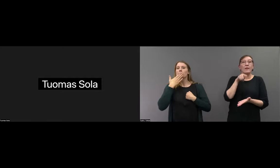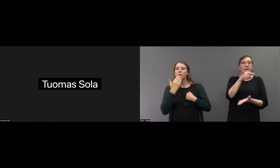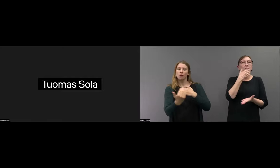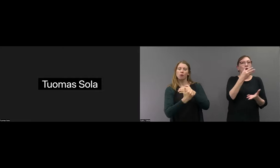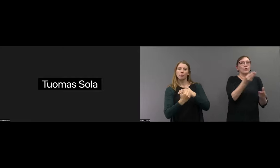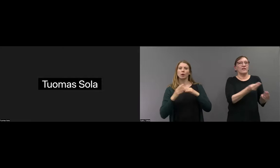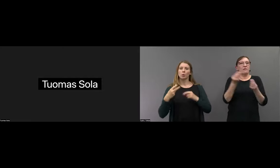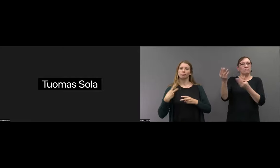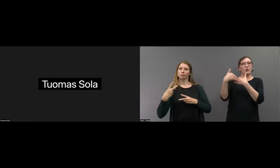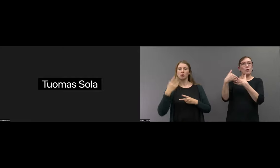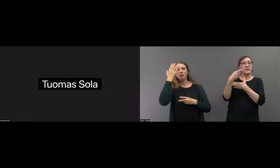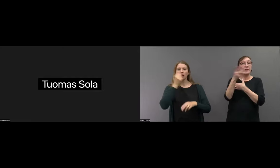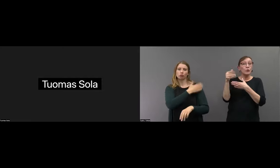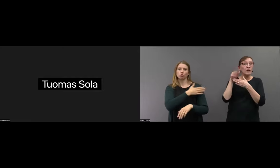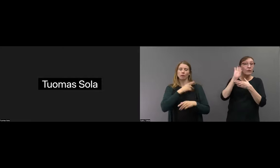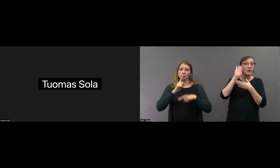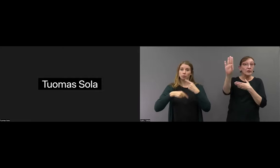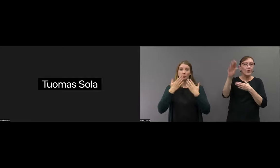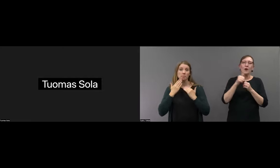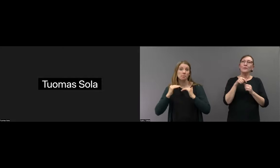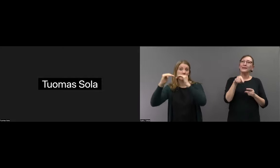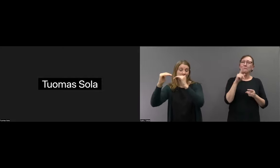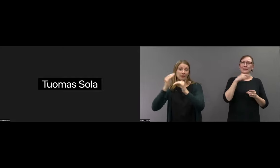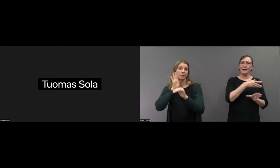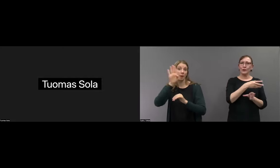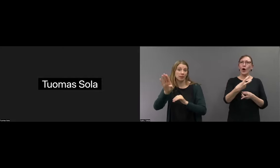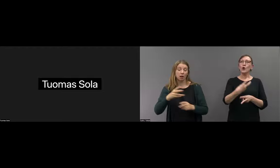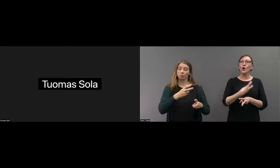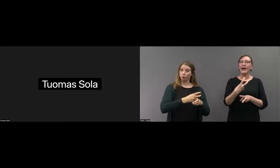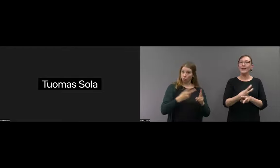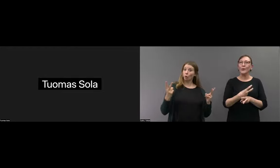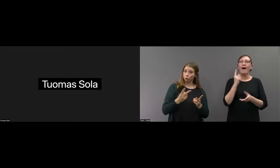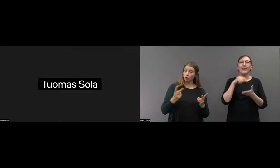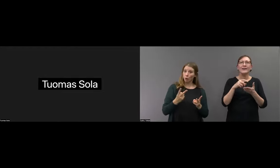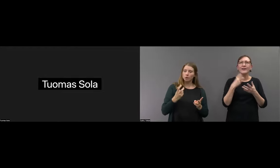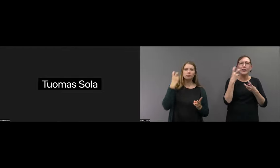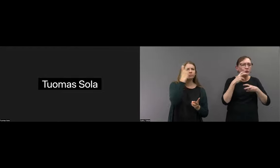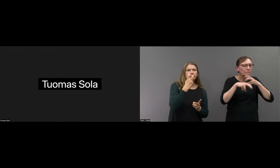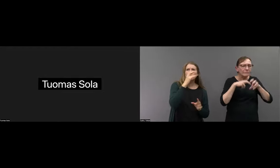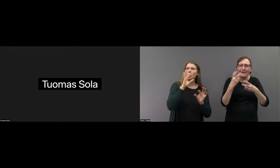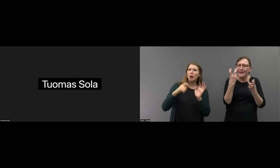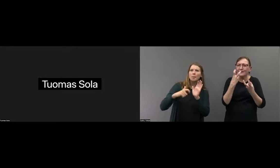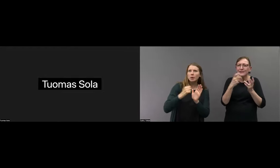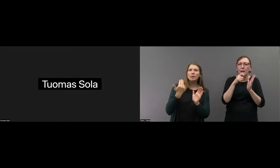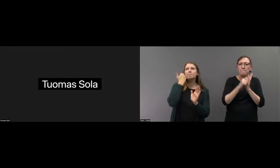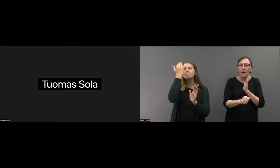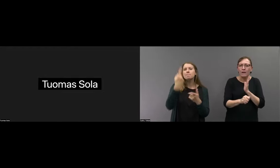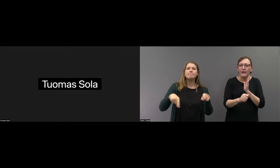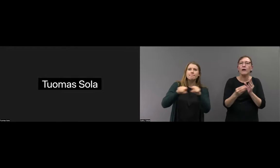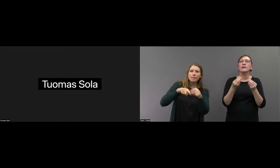Ja siitähän oikeastaan kokeilut usein ovatkin, että haetaan mallia, joka sitten mahdollisesti toimisi tulevaisuudessa.